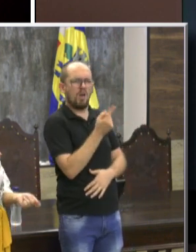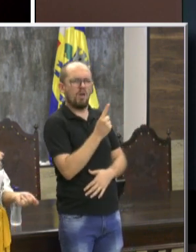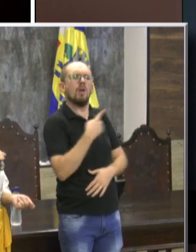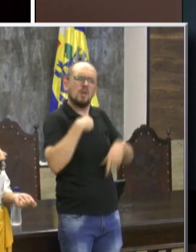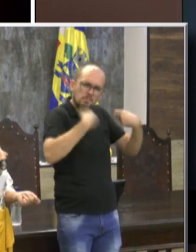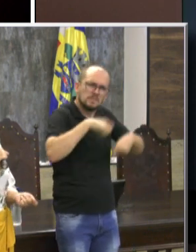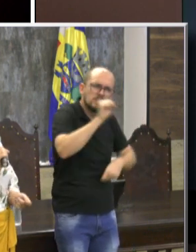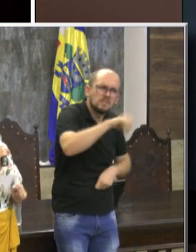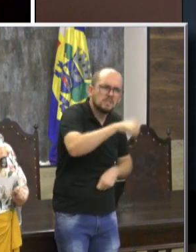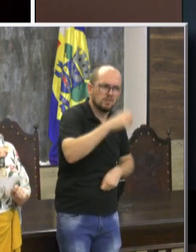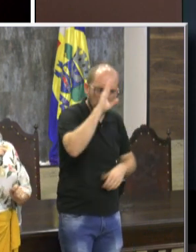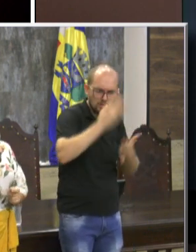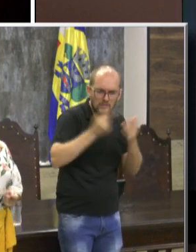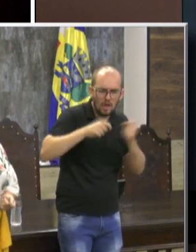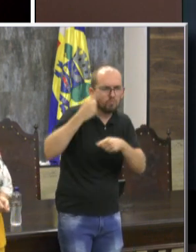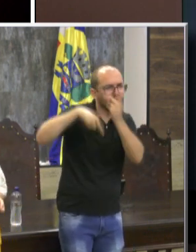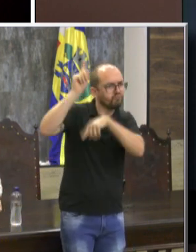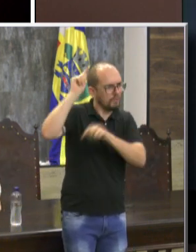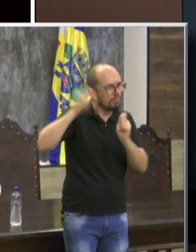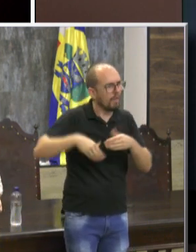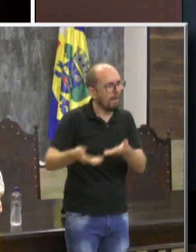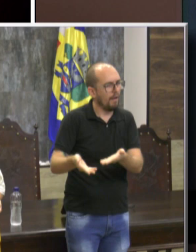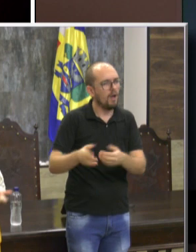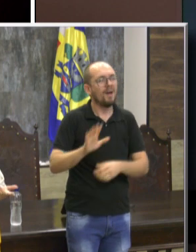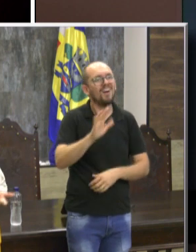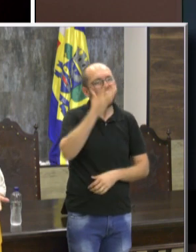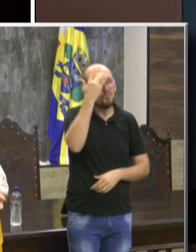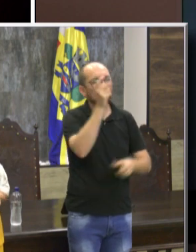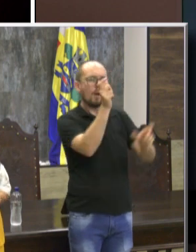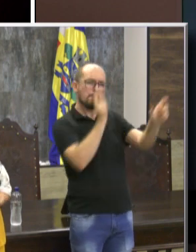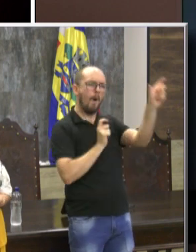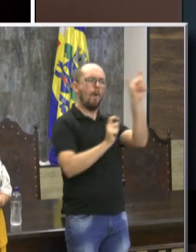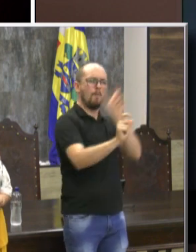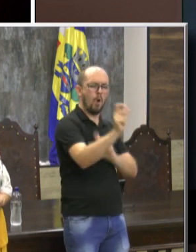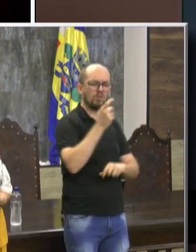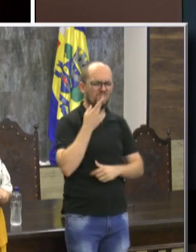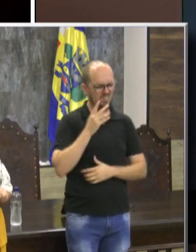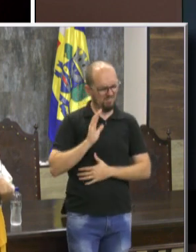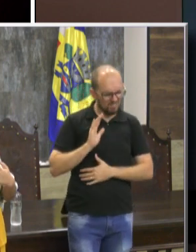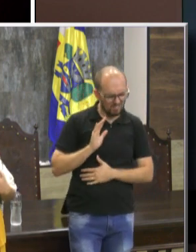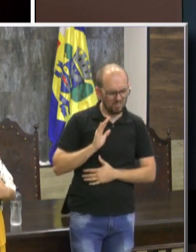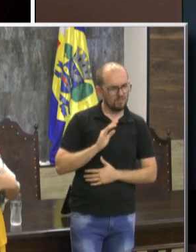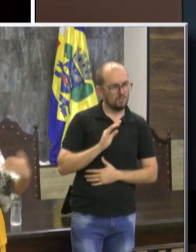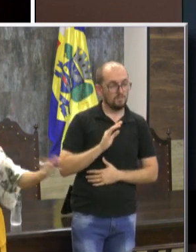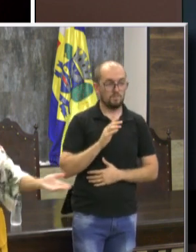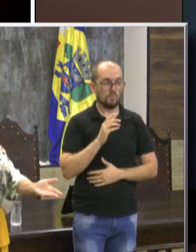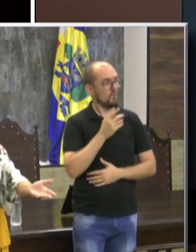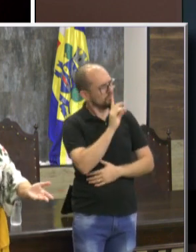tinha potencial. E aí, as pessoas diziam assim, mas... Eu